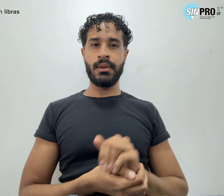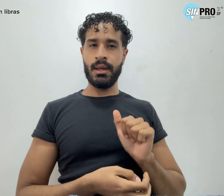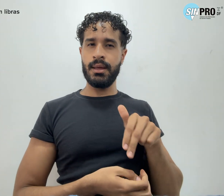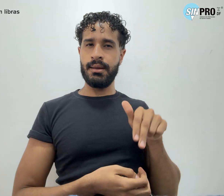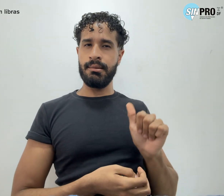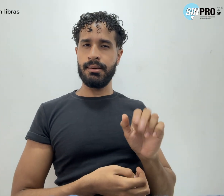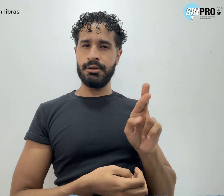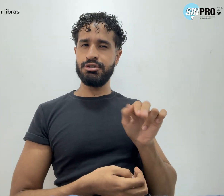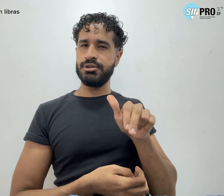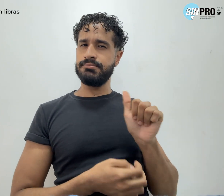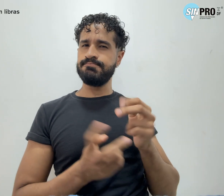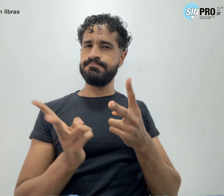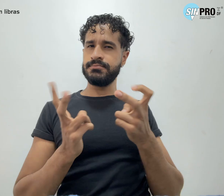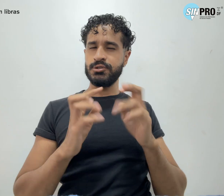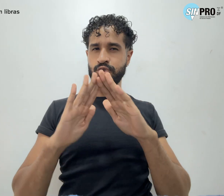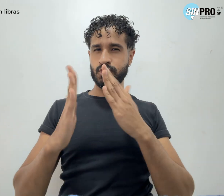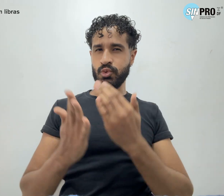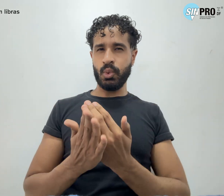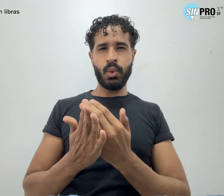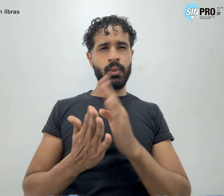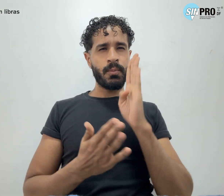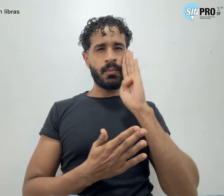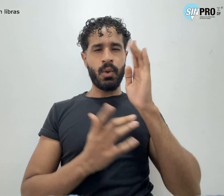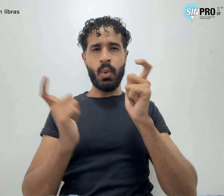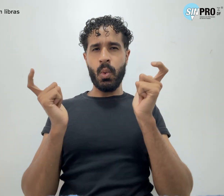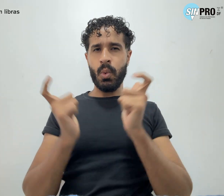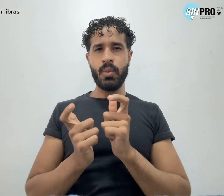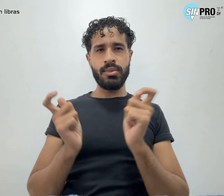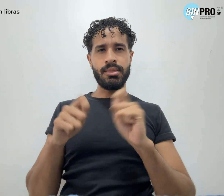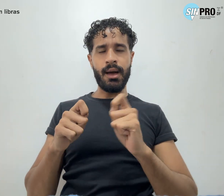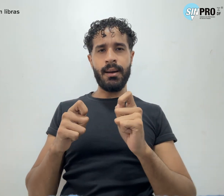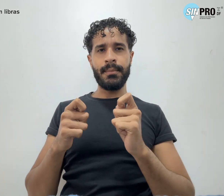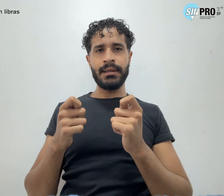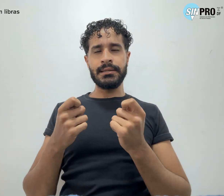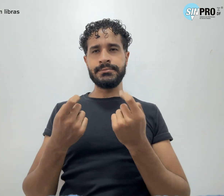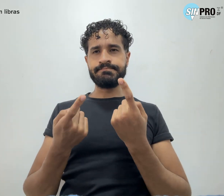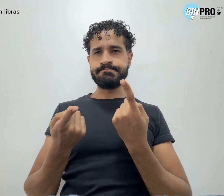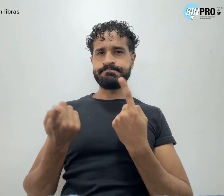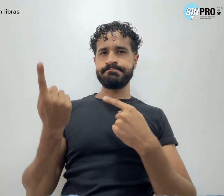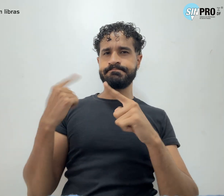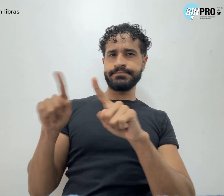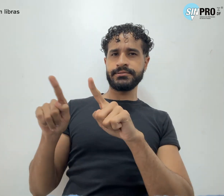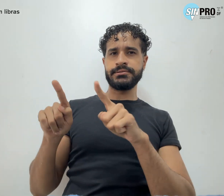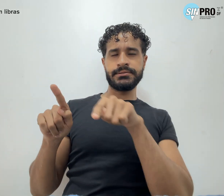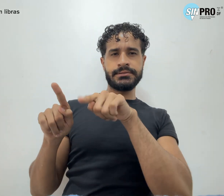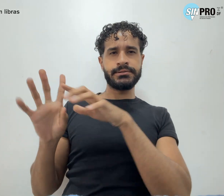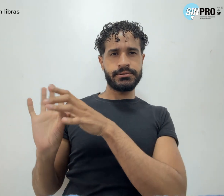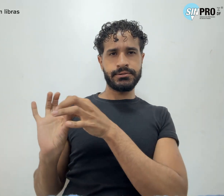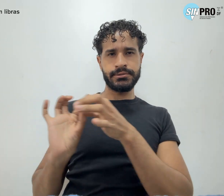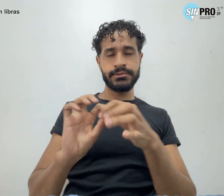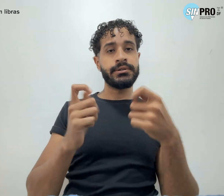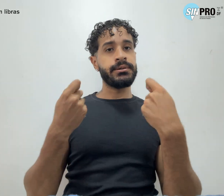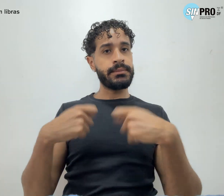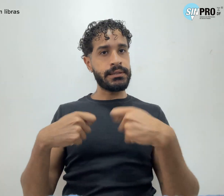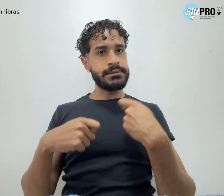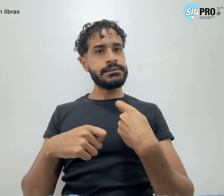espaços onde pode-se contrapor a este cenário. É preciso adotar